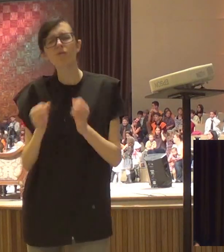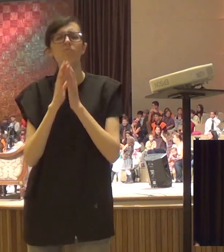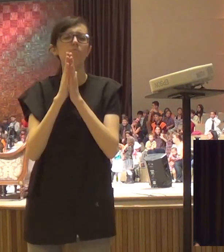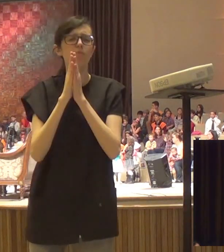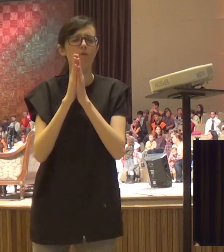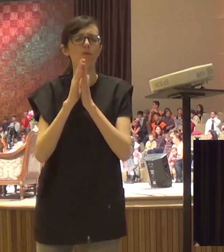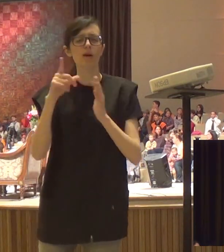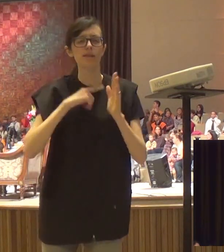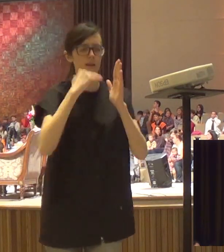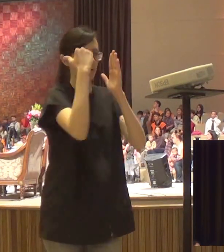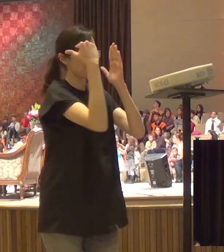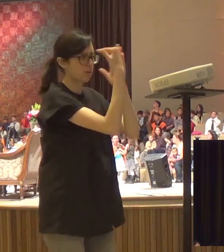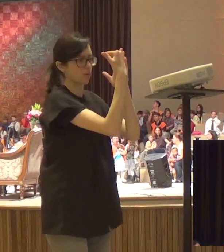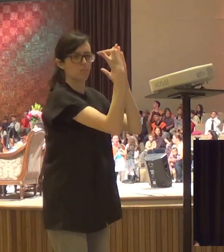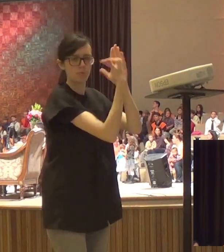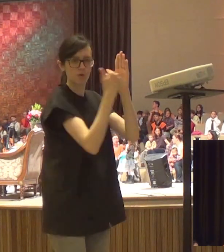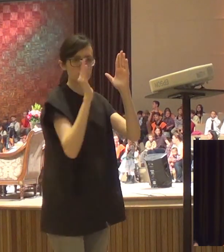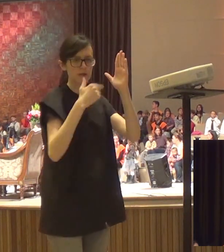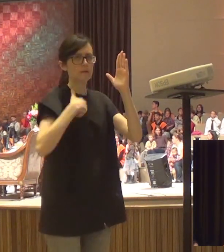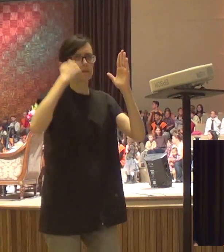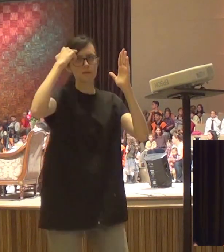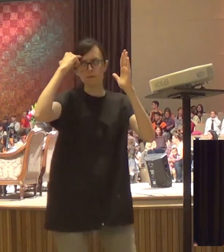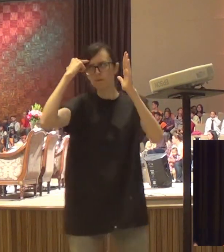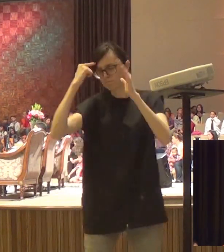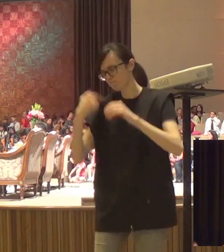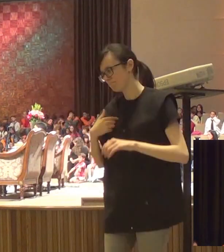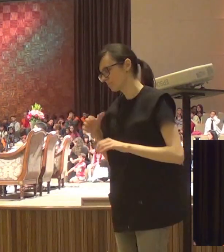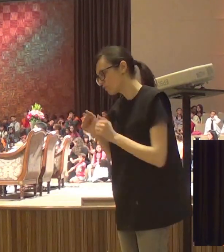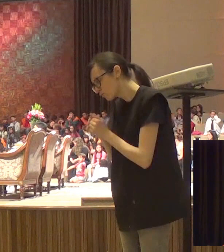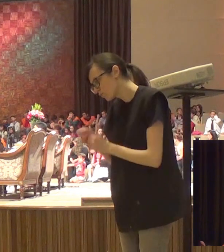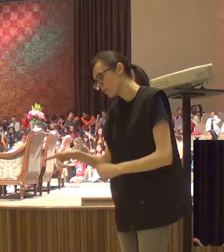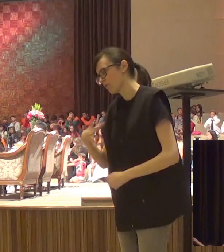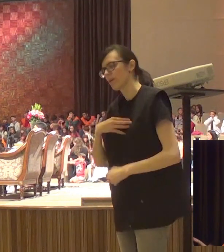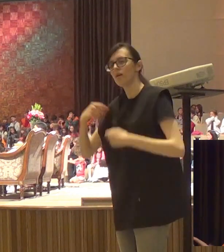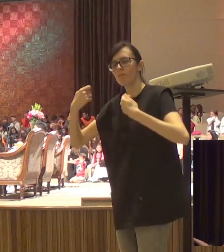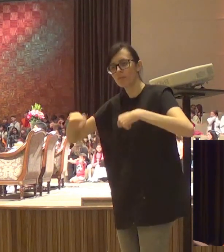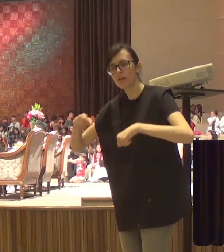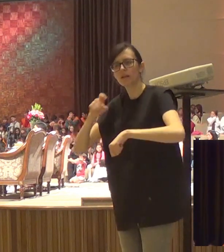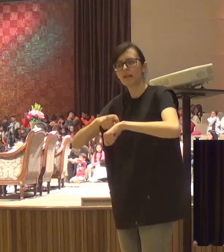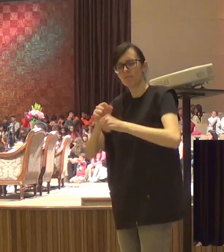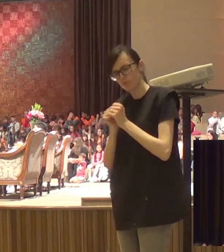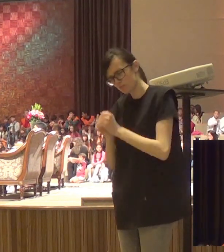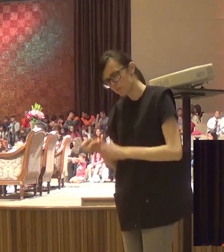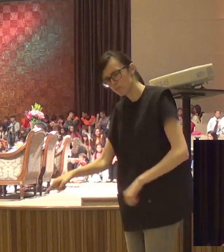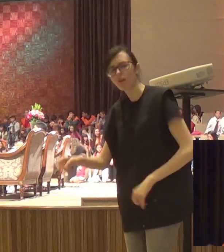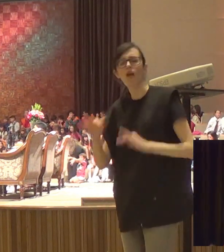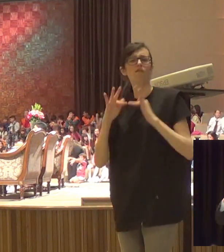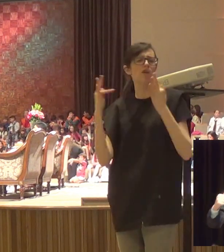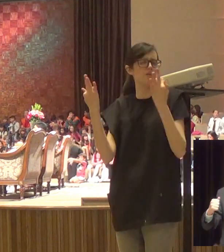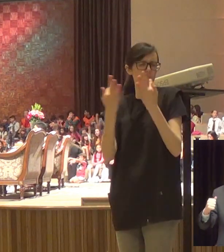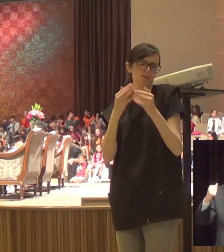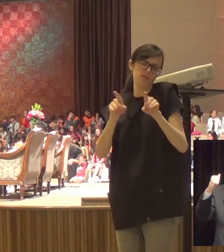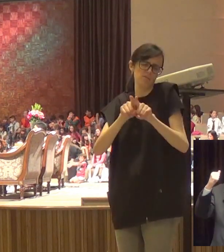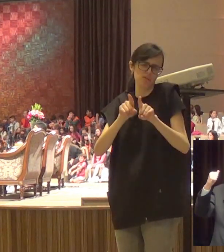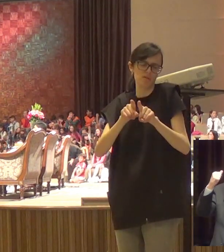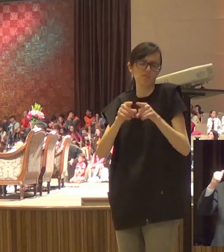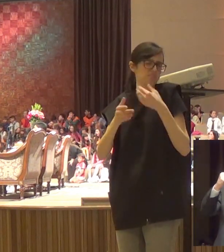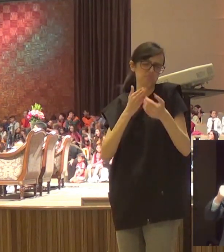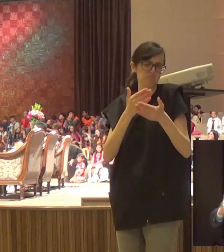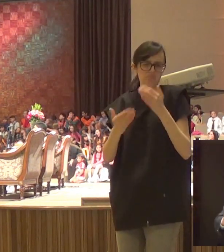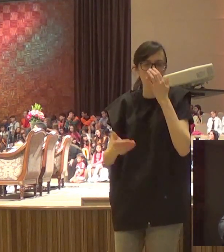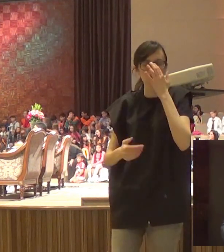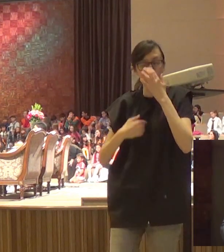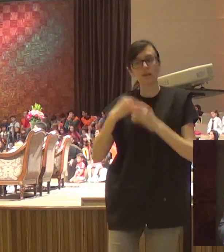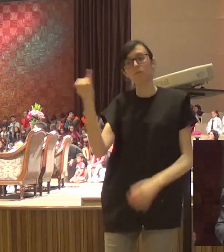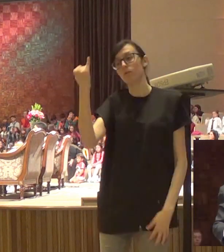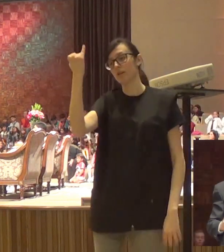intencionalmente cumprir o seu papel de influência na vida dos seus filhos, cumprir o seu papel de influência na vida